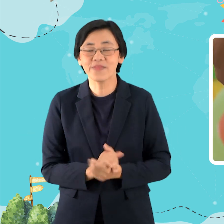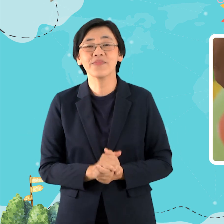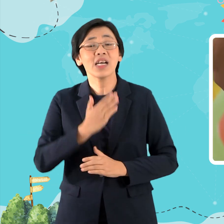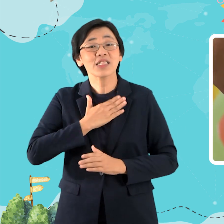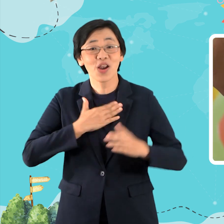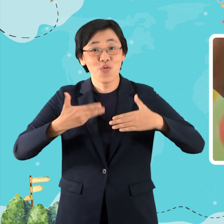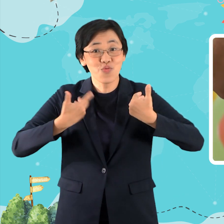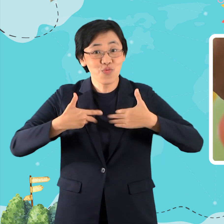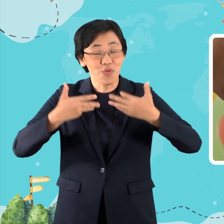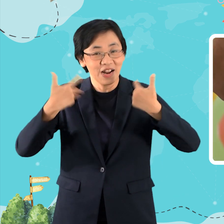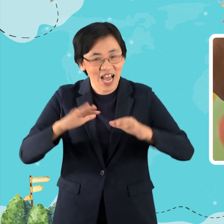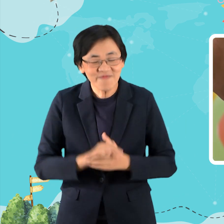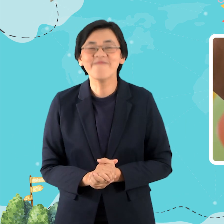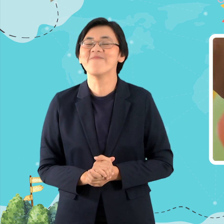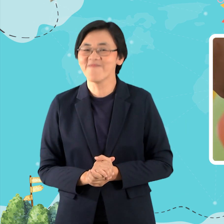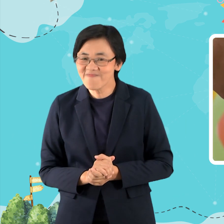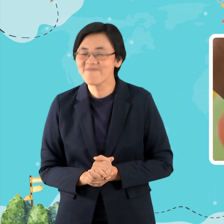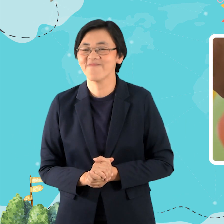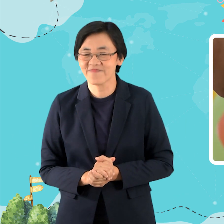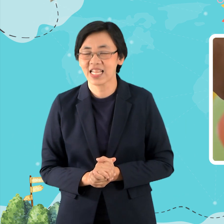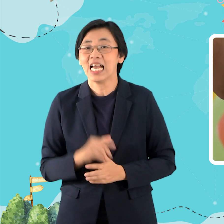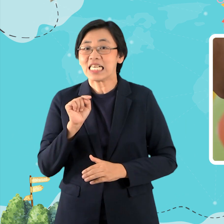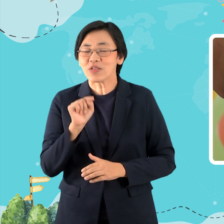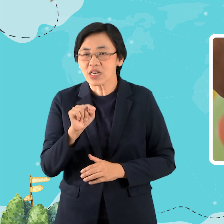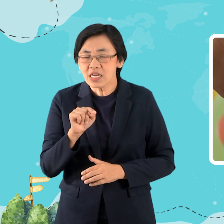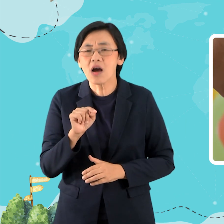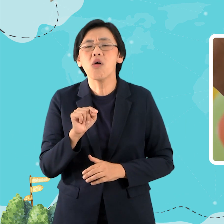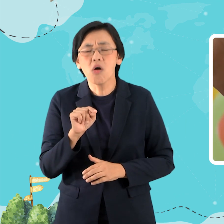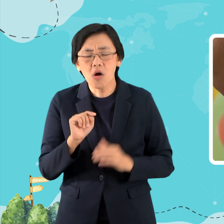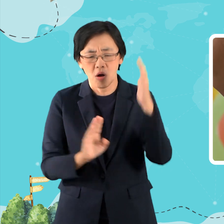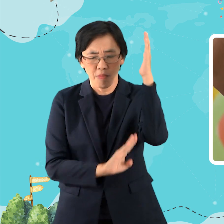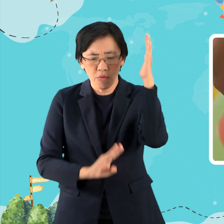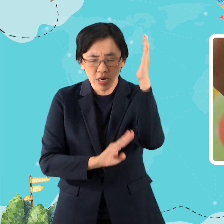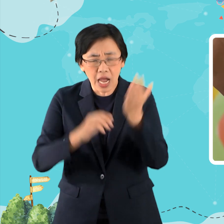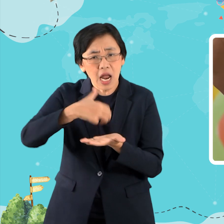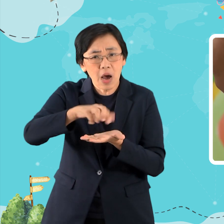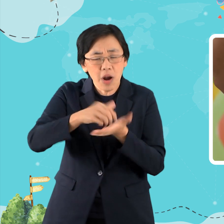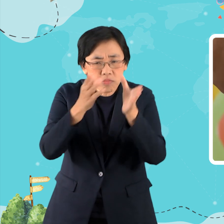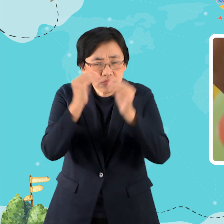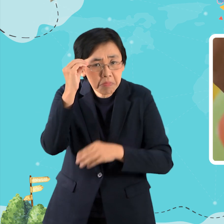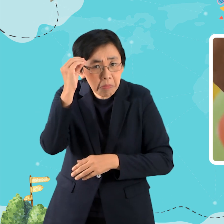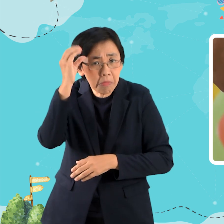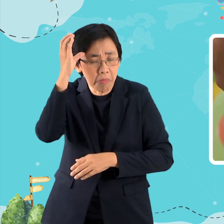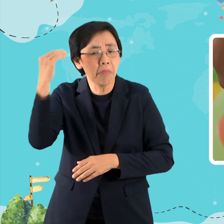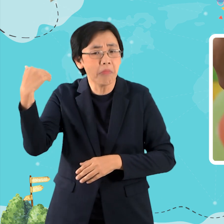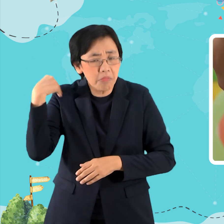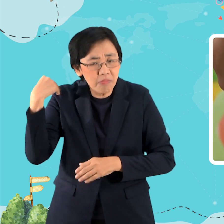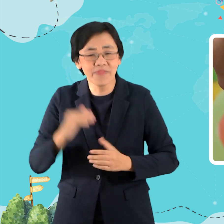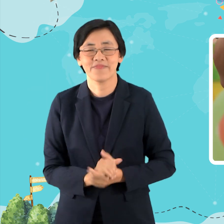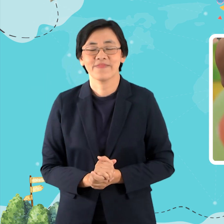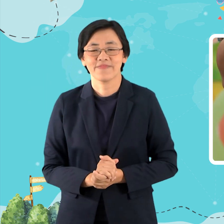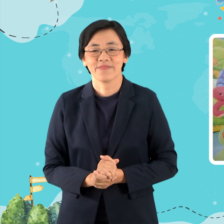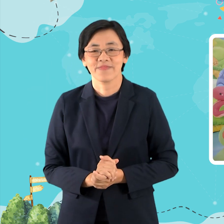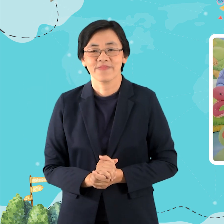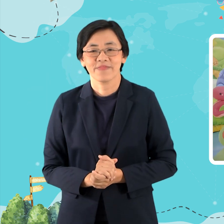าเราได้มีแค่ความสนุกสนานอย่างเดียวนะจ๊ะเพราะว่าที่ถงนี้สาระความรู้เกี่ยวกับประเทศดูไนนั้นเล่าให้น้องๆฟังด้วยนะจ๊ะ